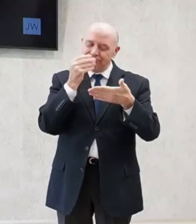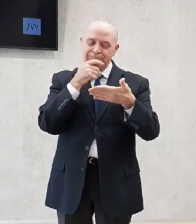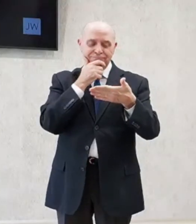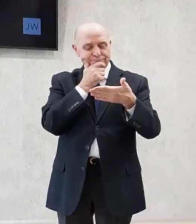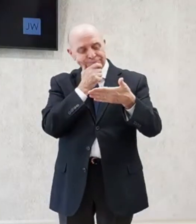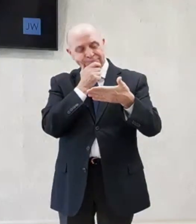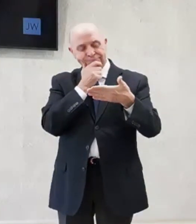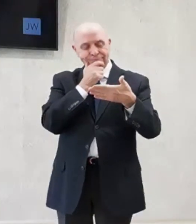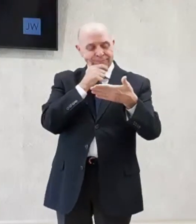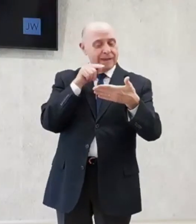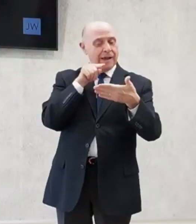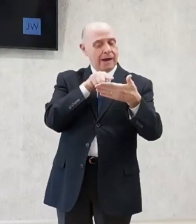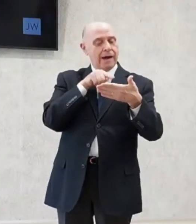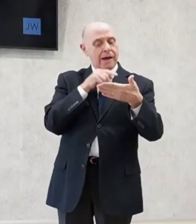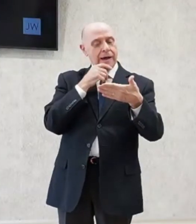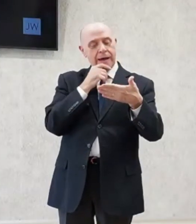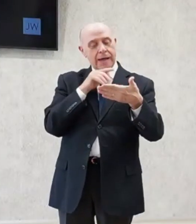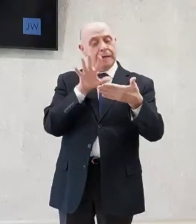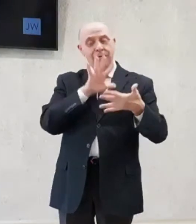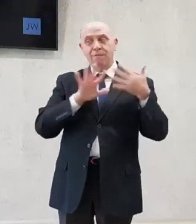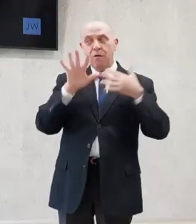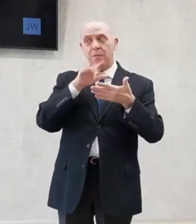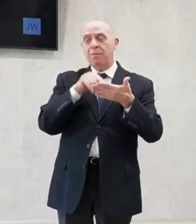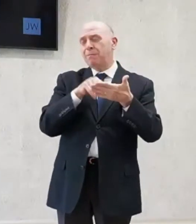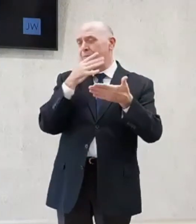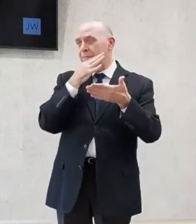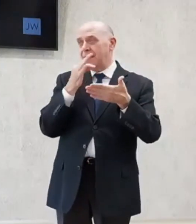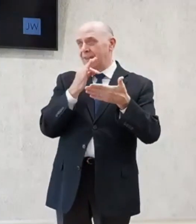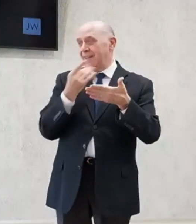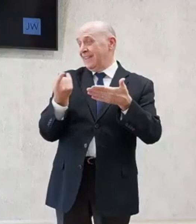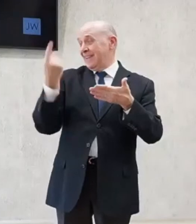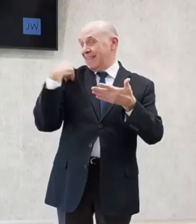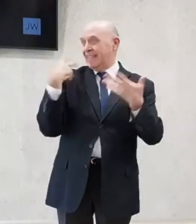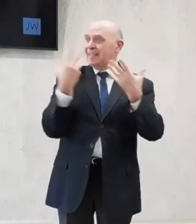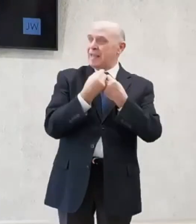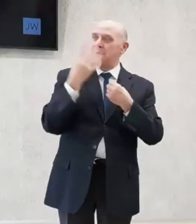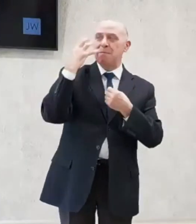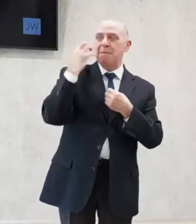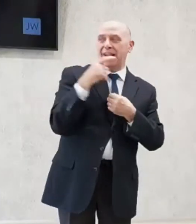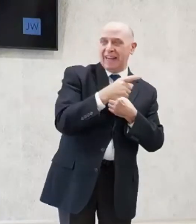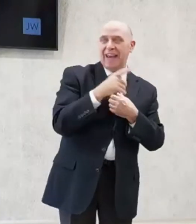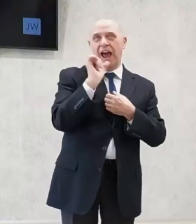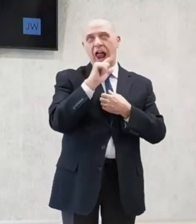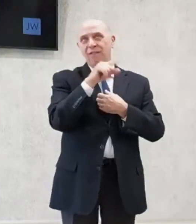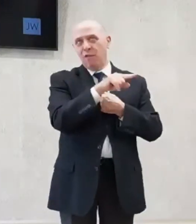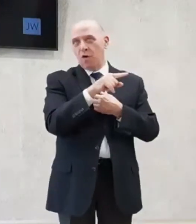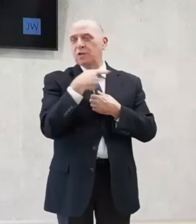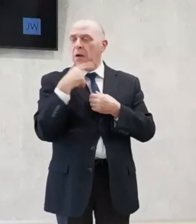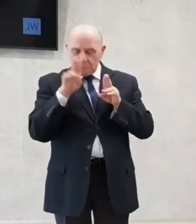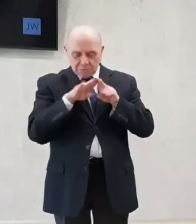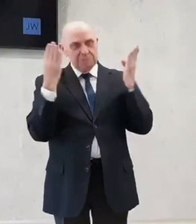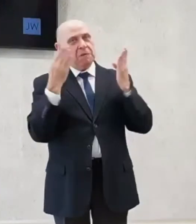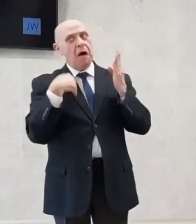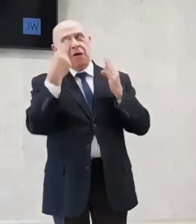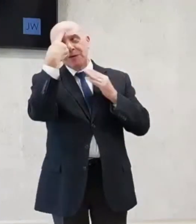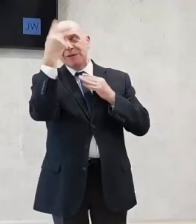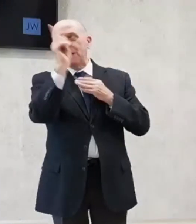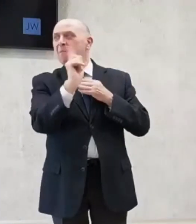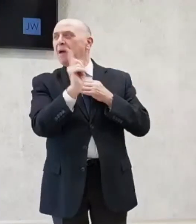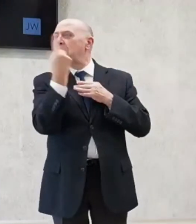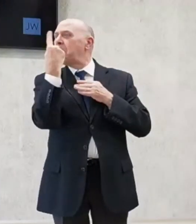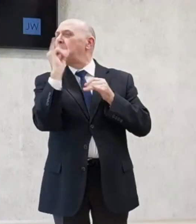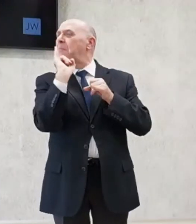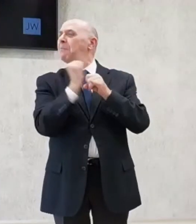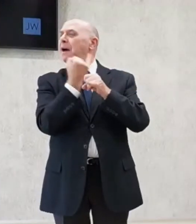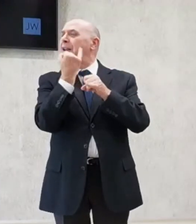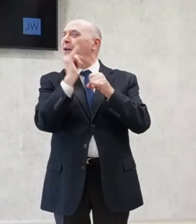informazioni in essa contenuta a stasera parlando con Maria e con Alfonso ad esempio ho scoperto un particolare che non conoscevo